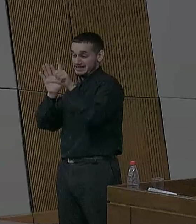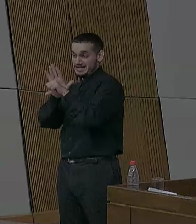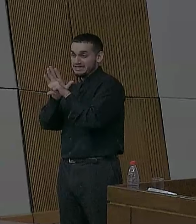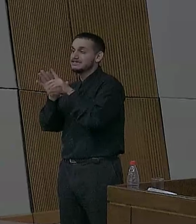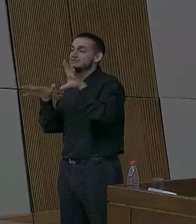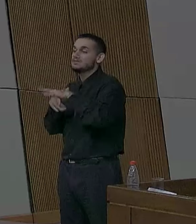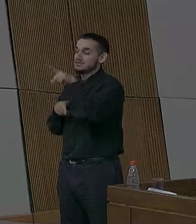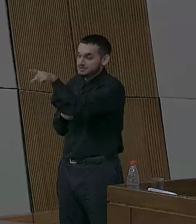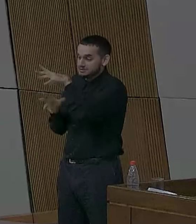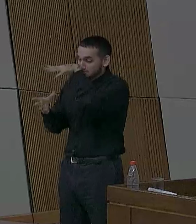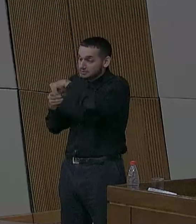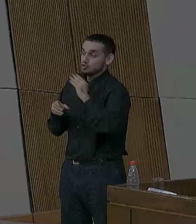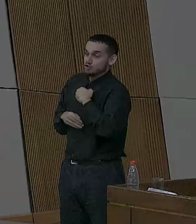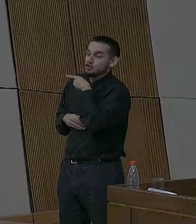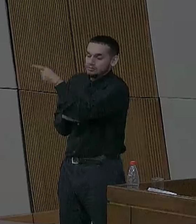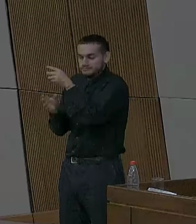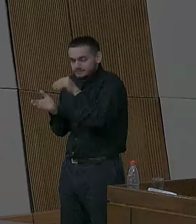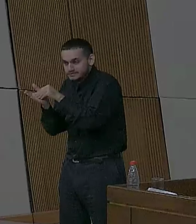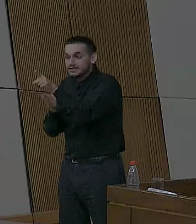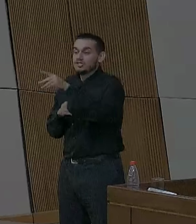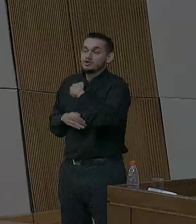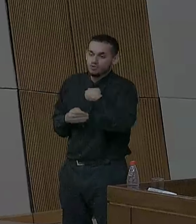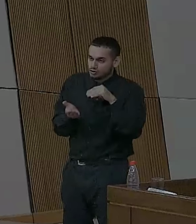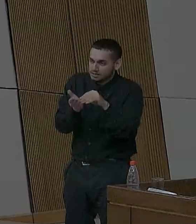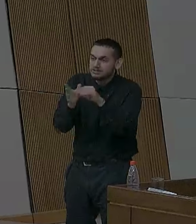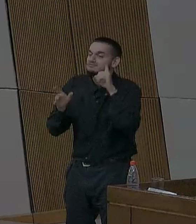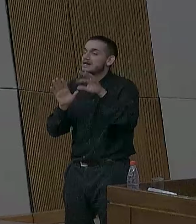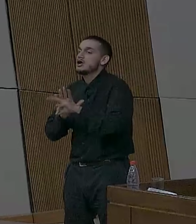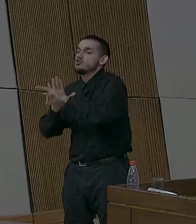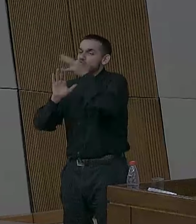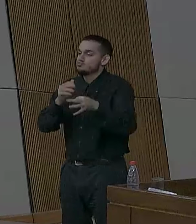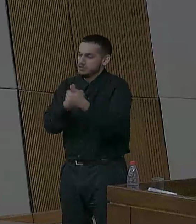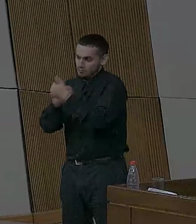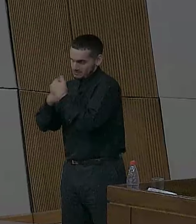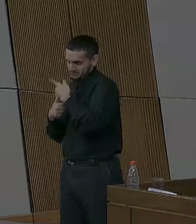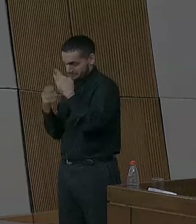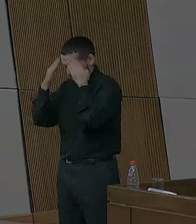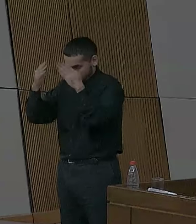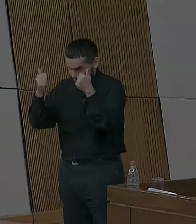desde su rol para que realmente podamos cumplir con nuestras competencias, ¿sí? Gracias.